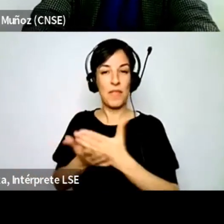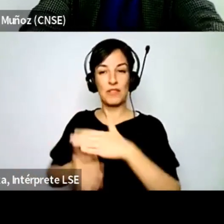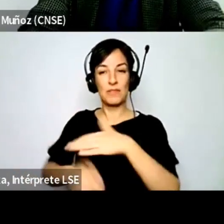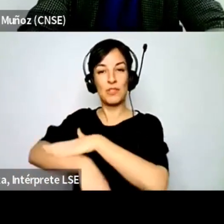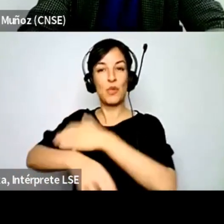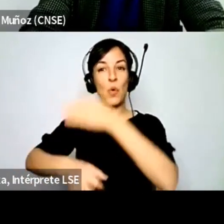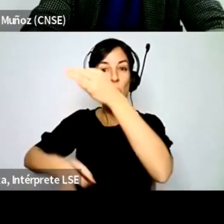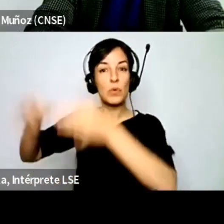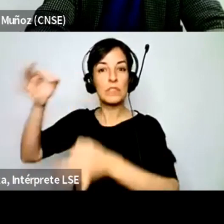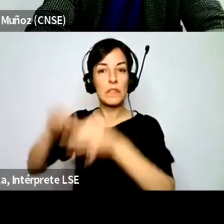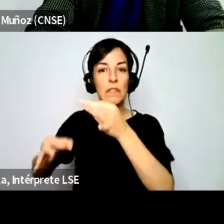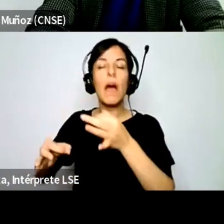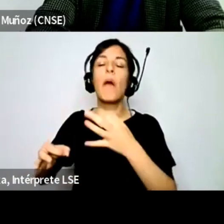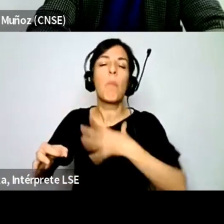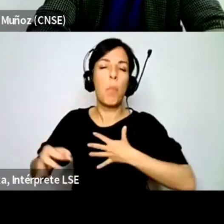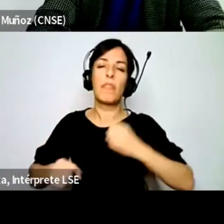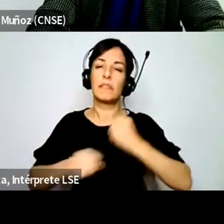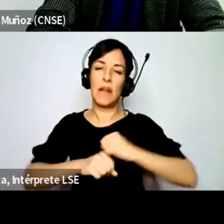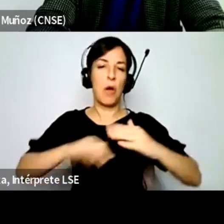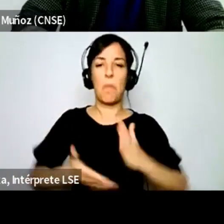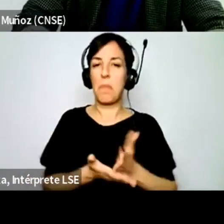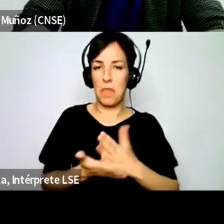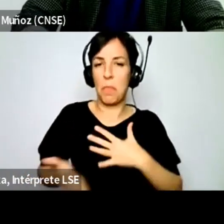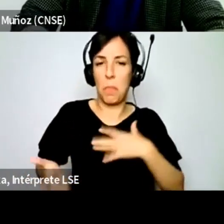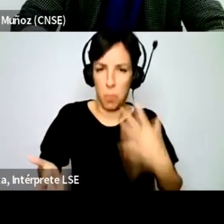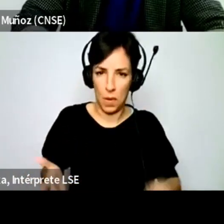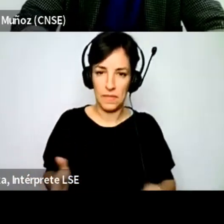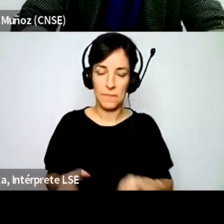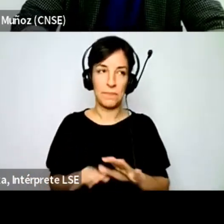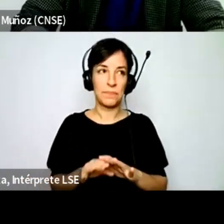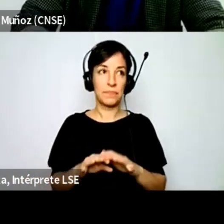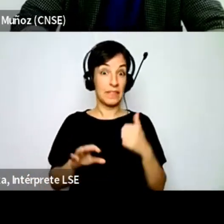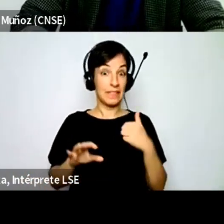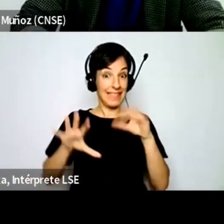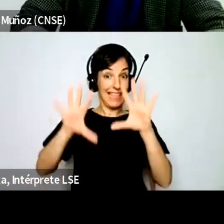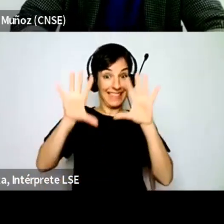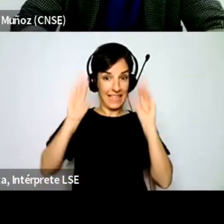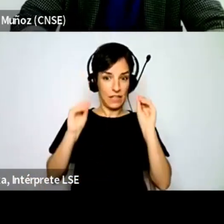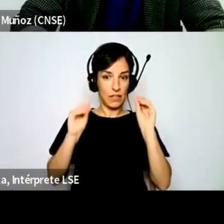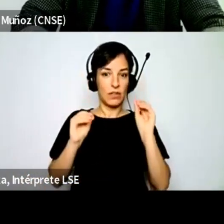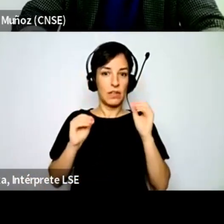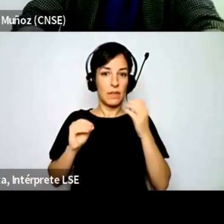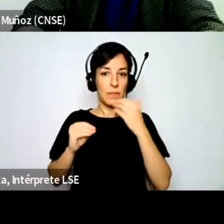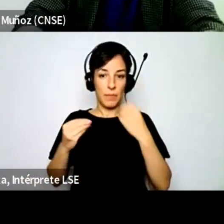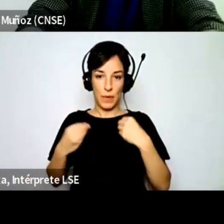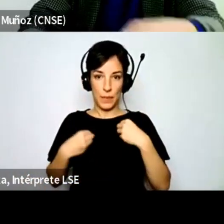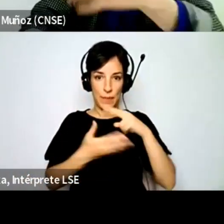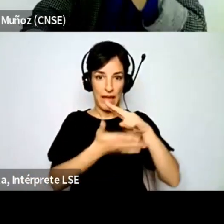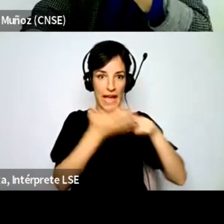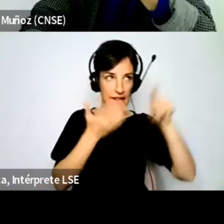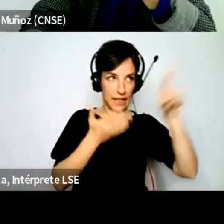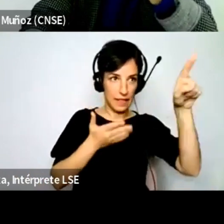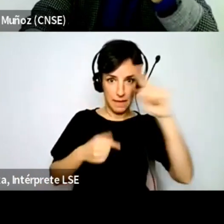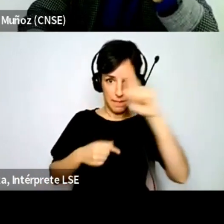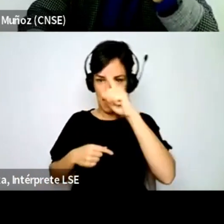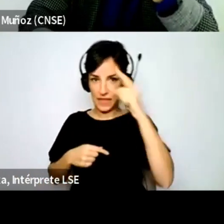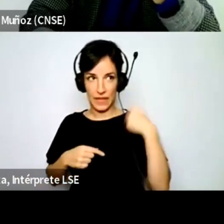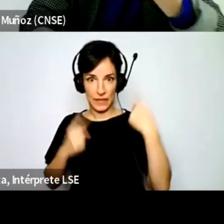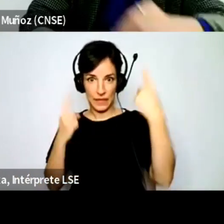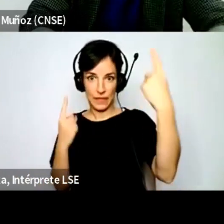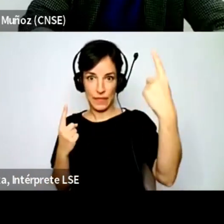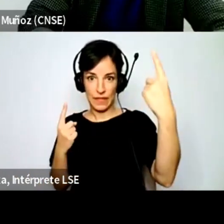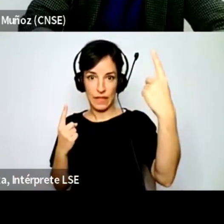podemos ejercer como mediadores. Ahora yo entiendo que si hay un conflicto entre una persona que vive en Galicia y otra que vive en Madrid, pues